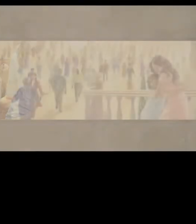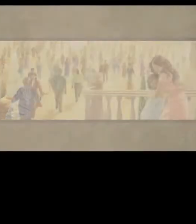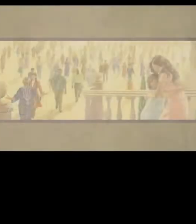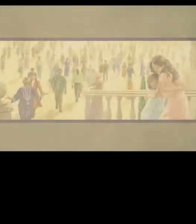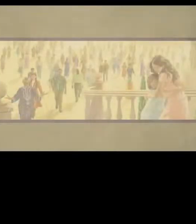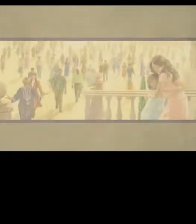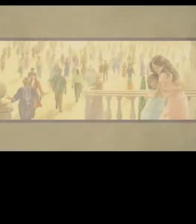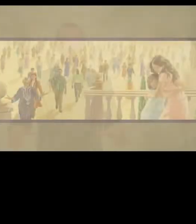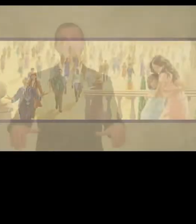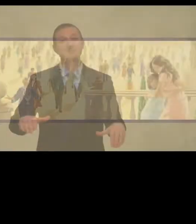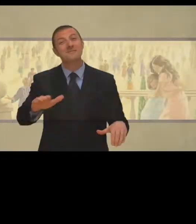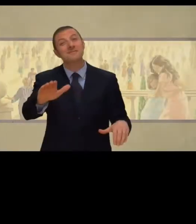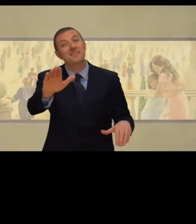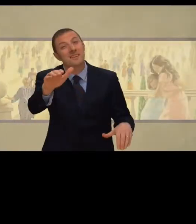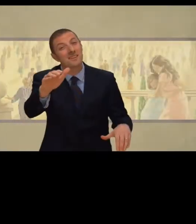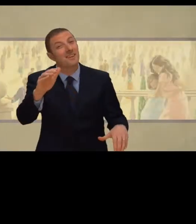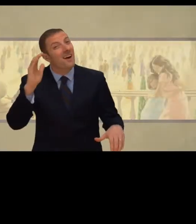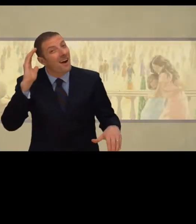così